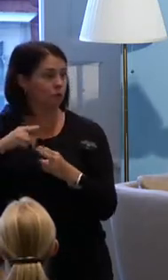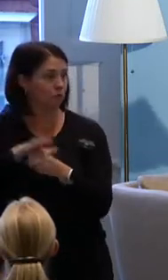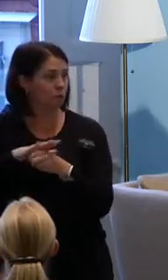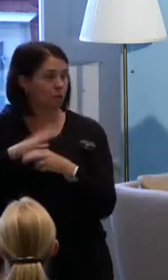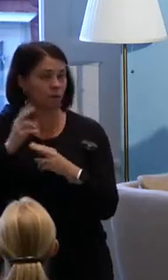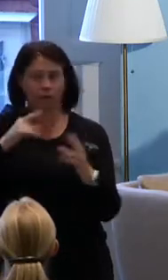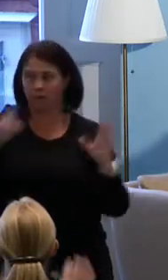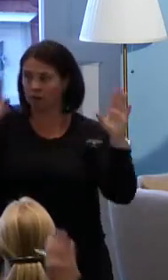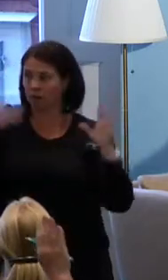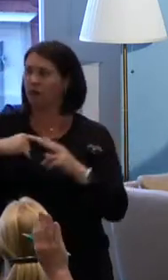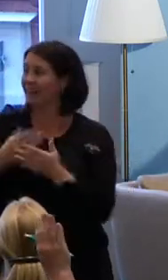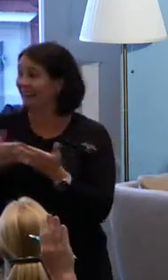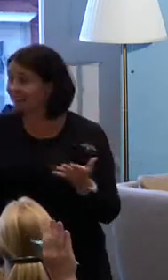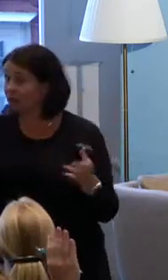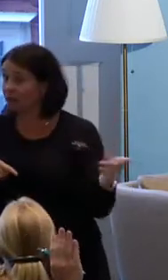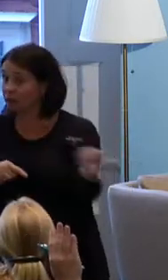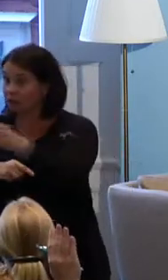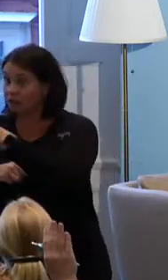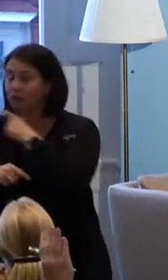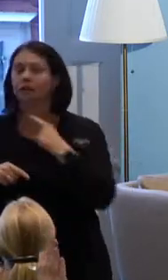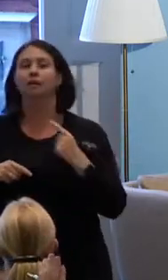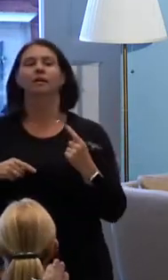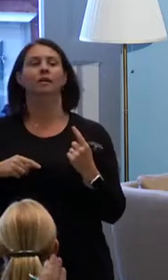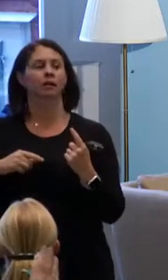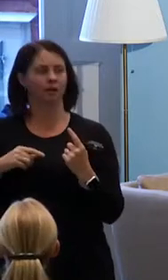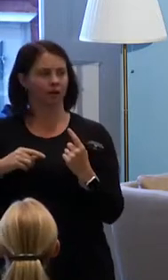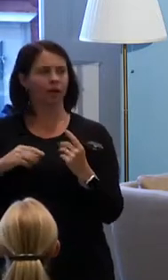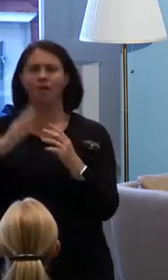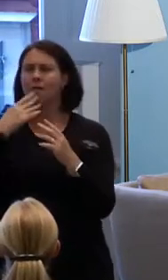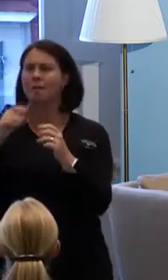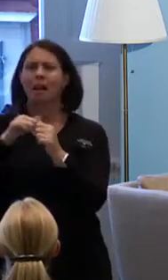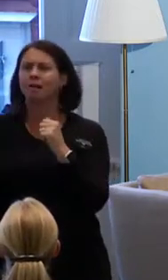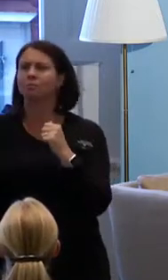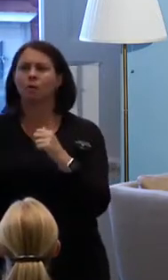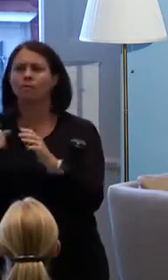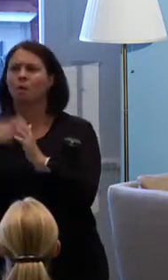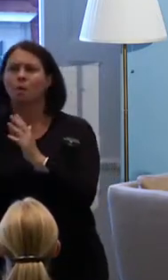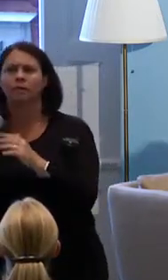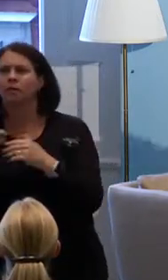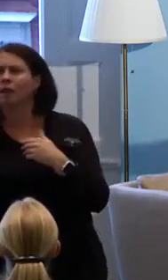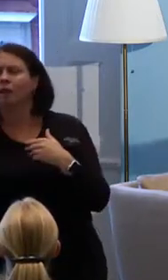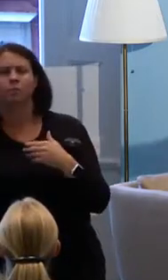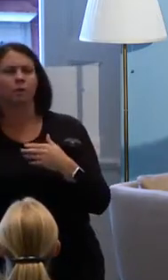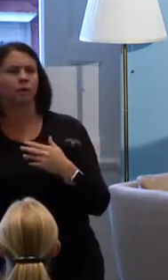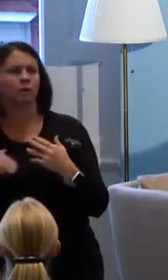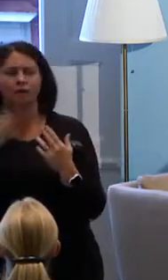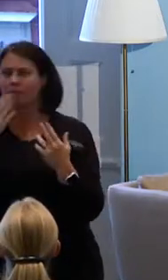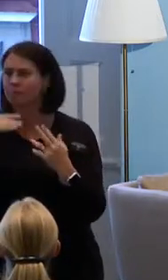är inte från Öresundsregionen? Här har vi det. Vilken kommer längst ifrån? Vem är mest exotisk?